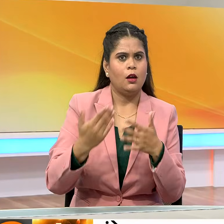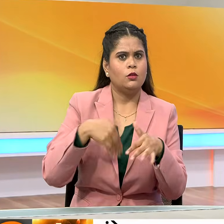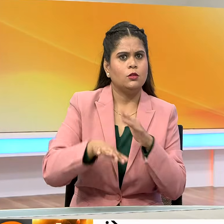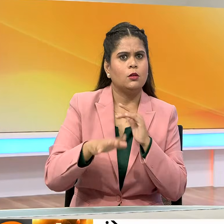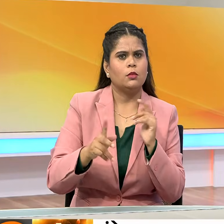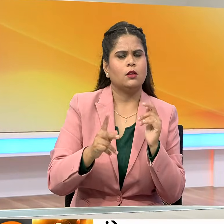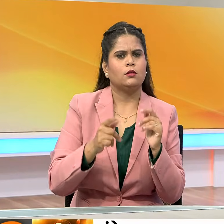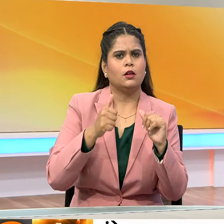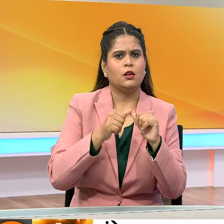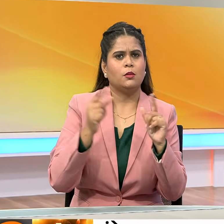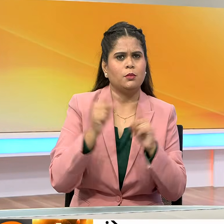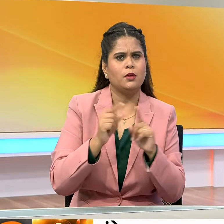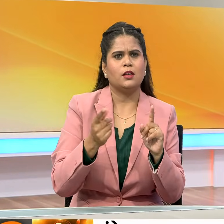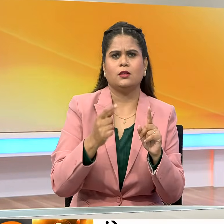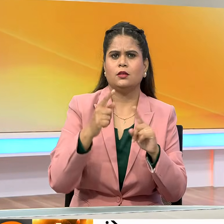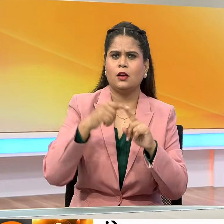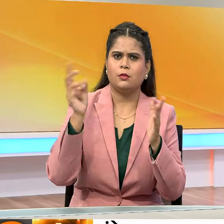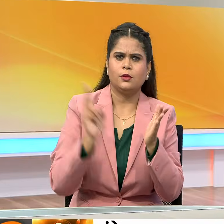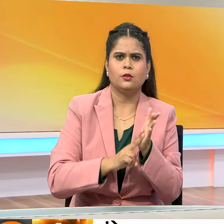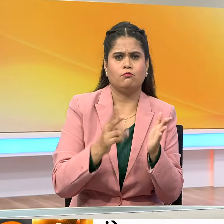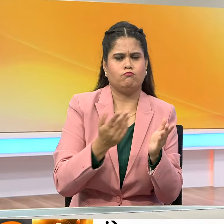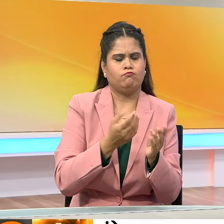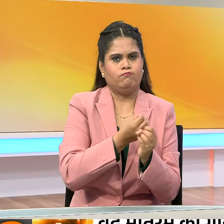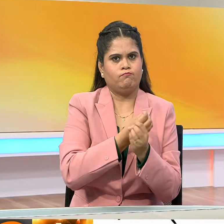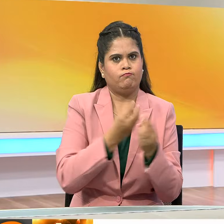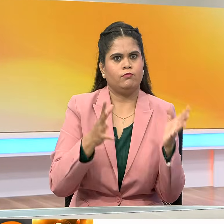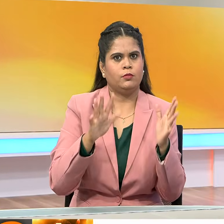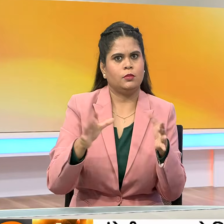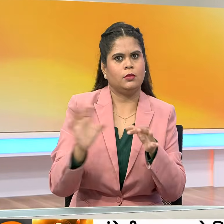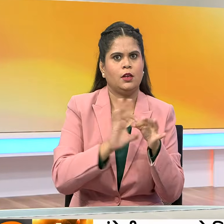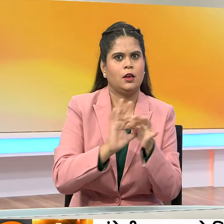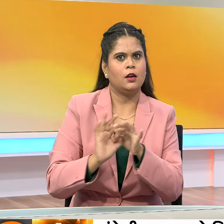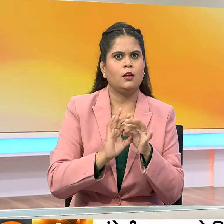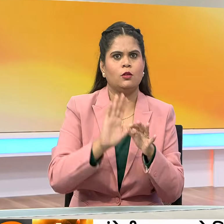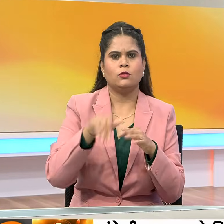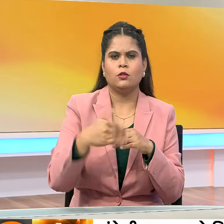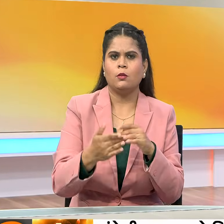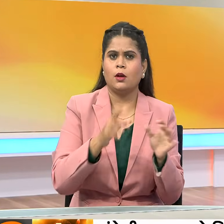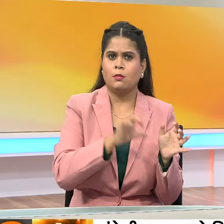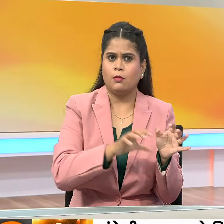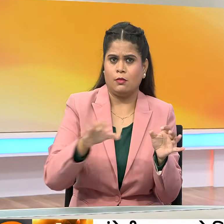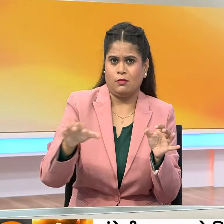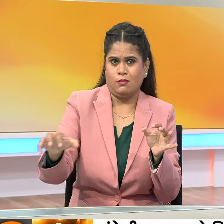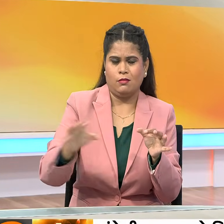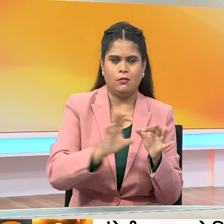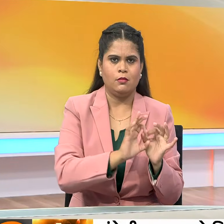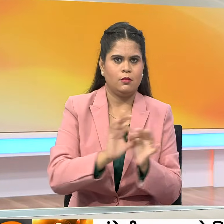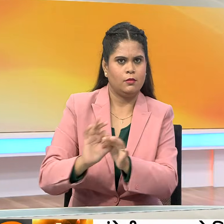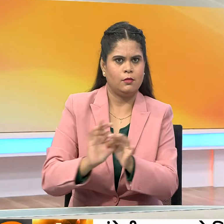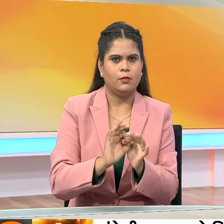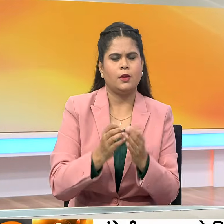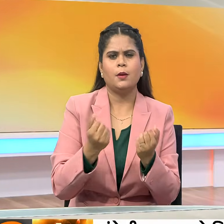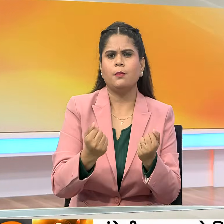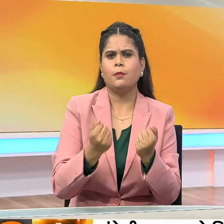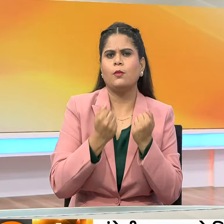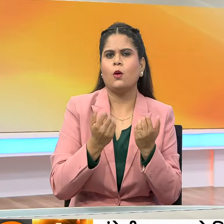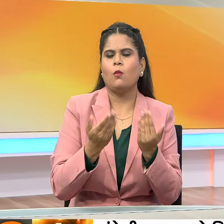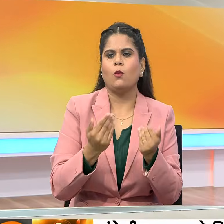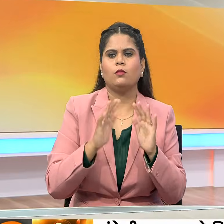इनके तहत करीब 6,448 गांवों की कनेक्टिविटी बेहतर होने की उम्मीद है।